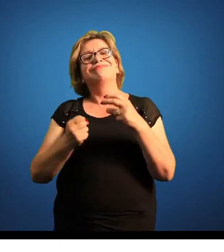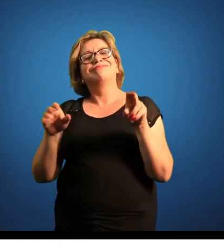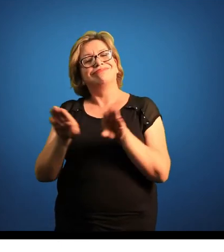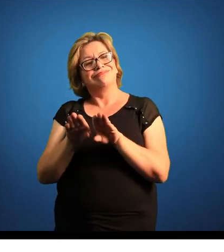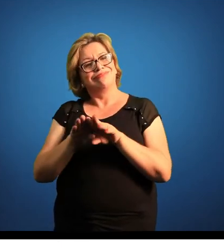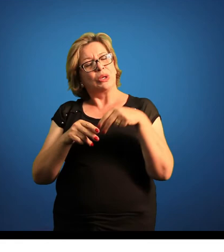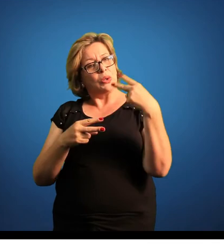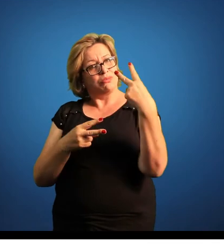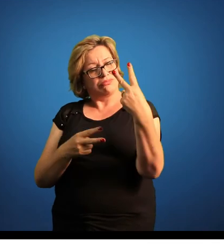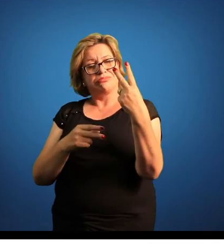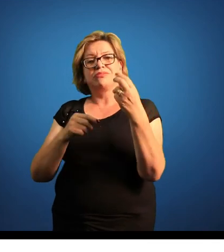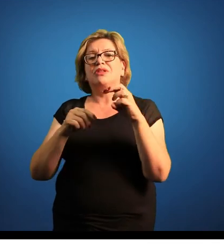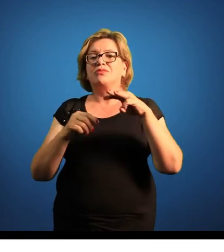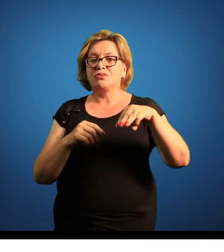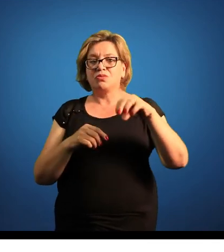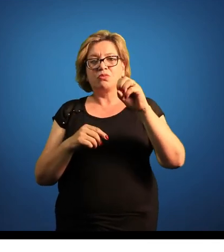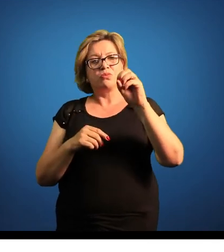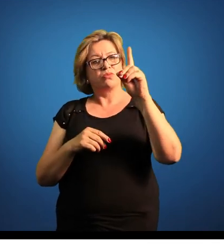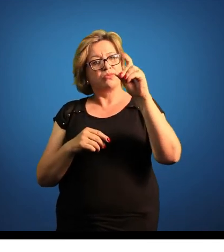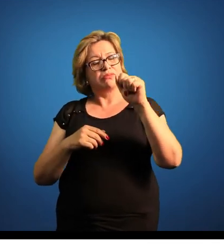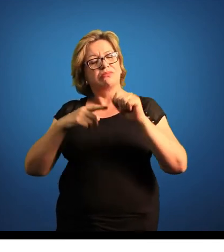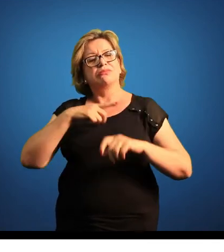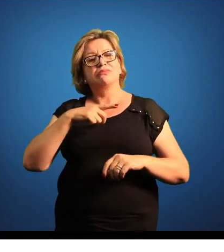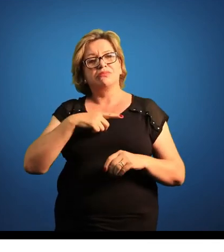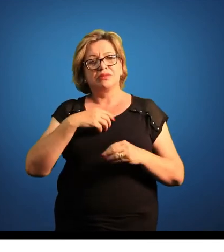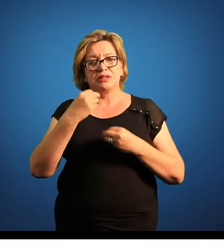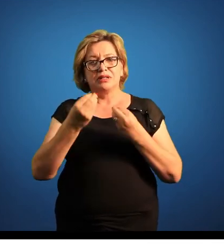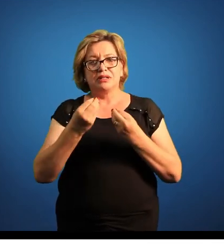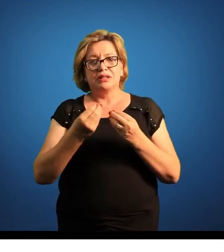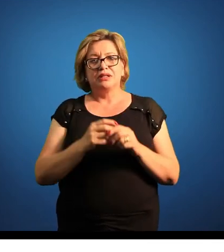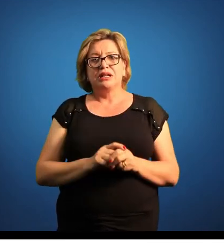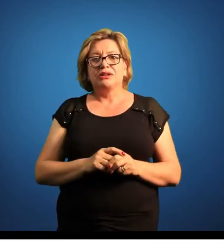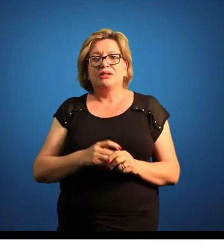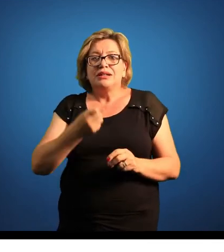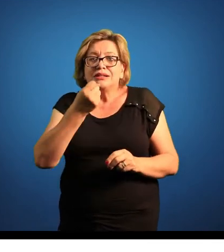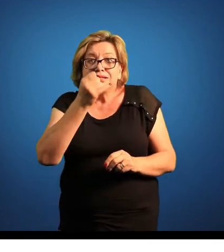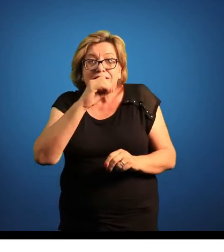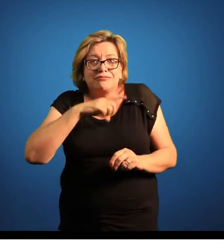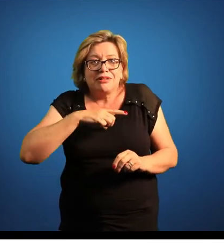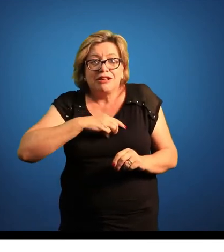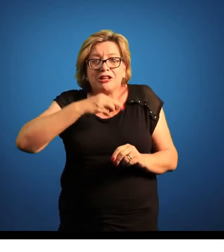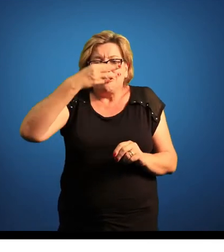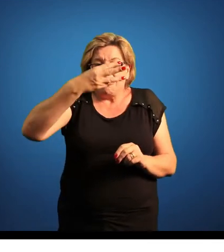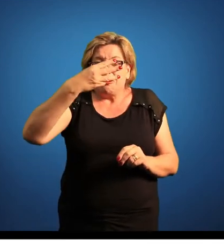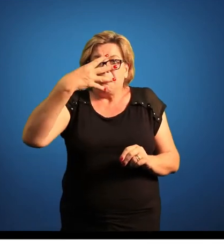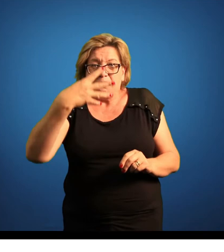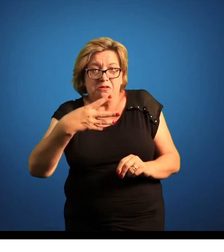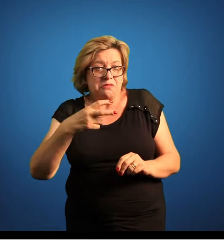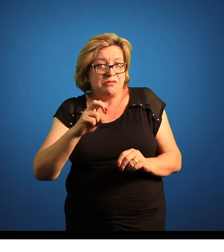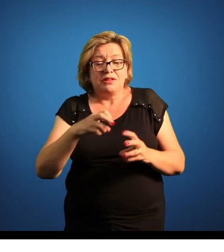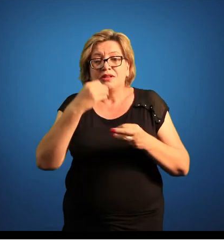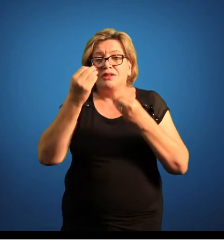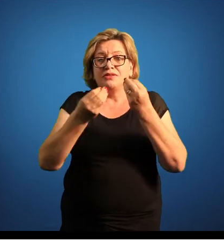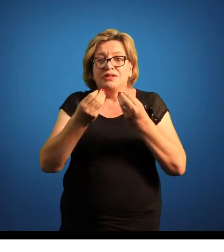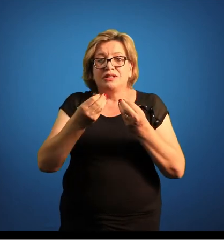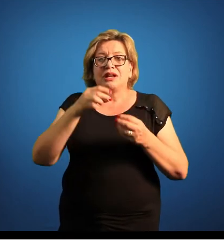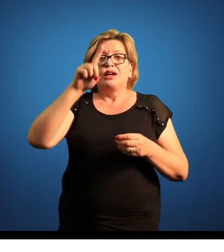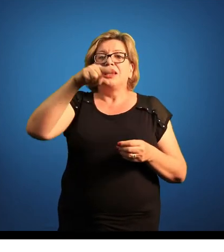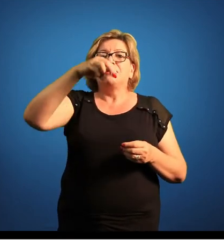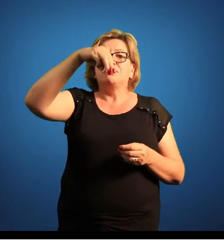mais de uma moda. Aqui no caso, bimodal, duas modas. Mas se o conjunto tiver 3, 4, 5 modas, aí você vai dizer